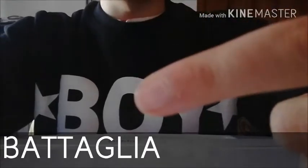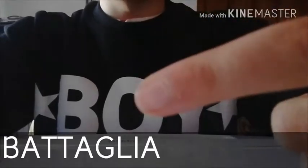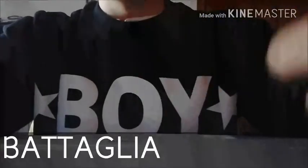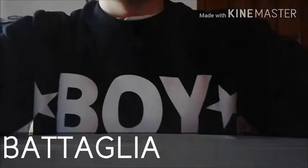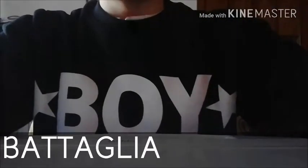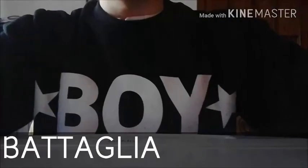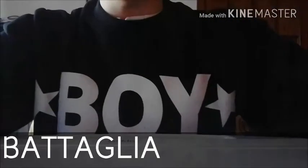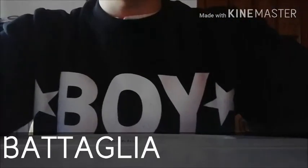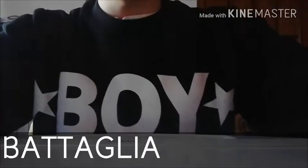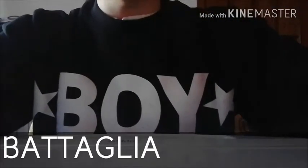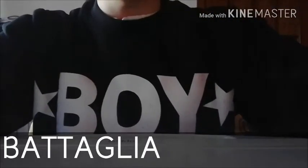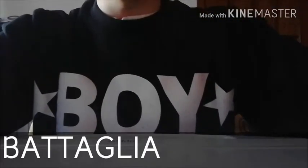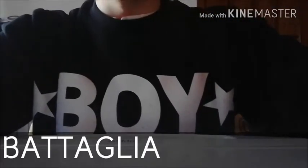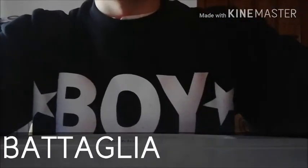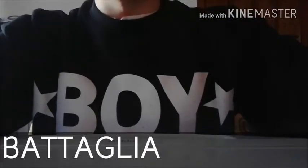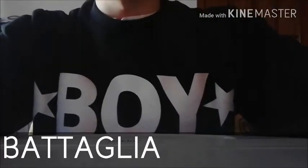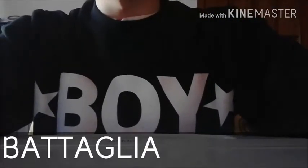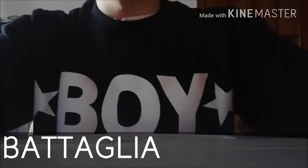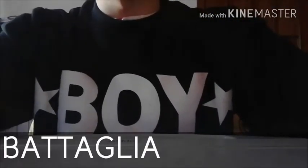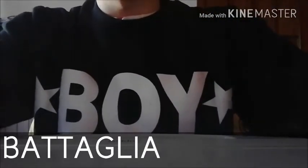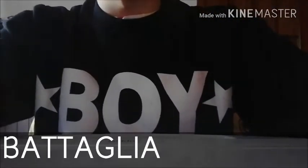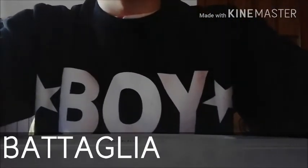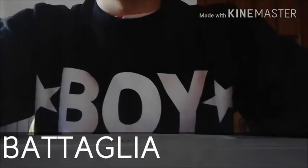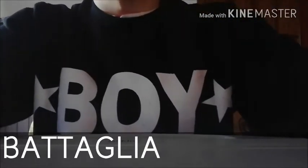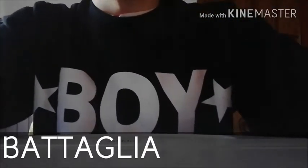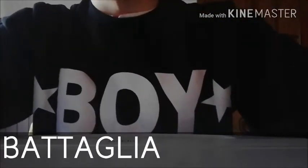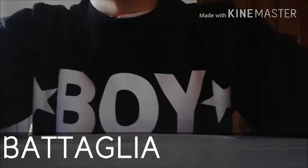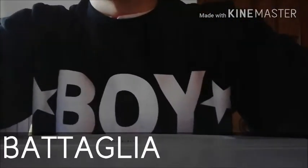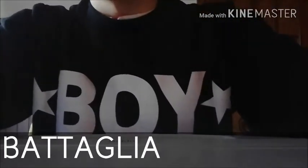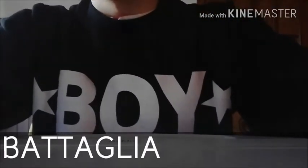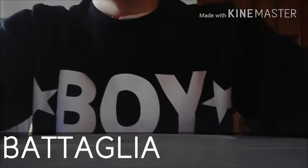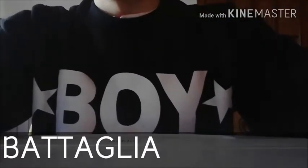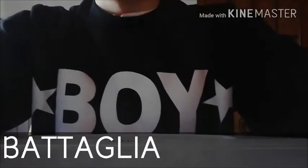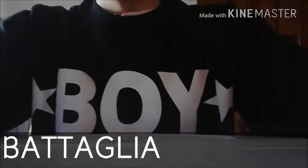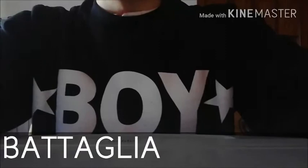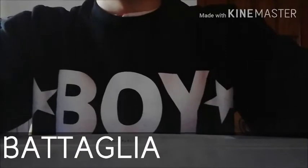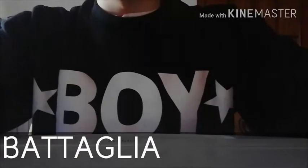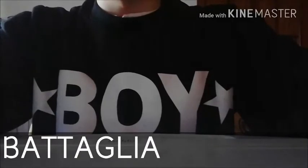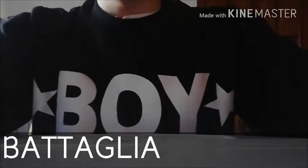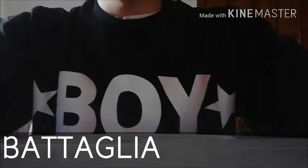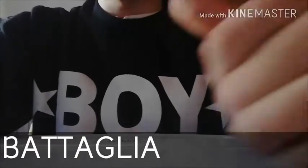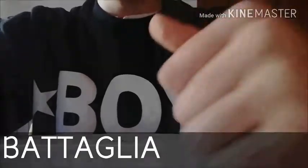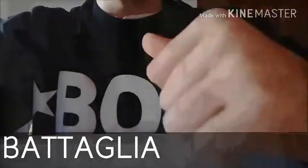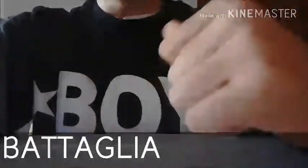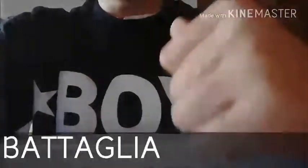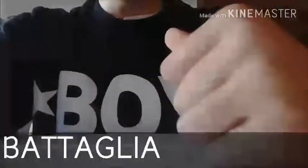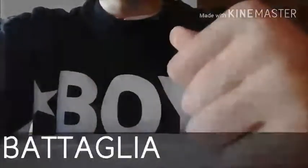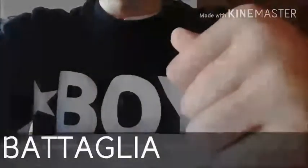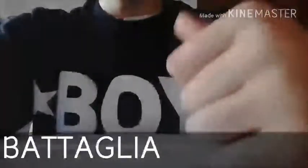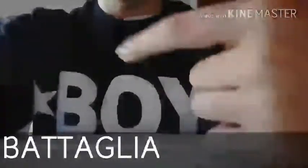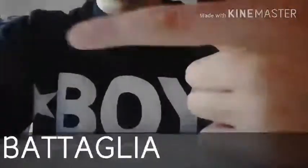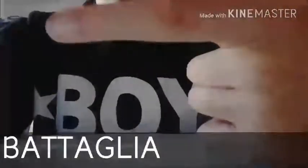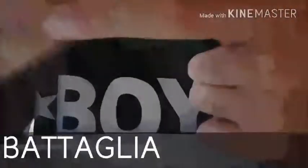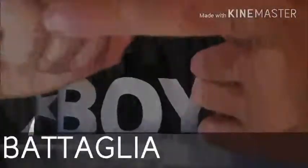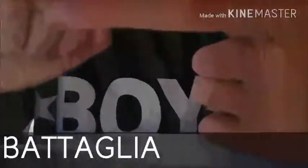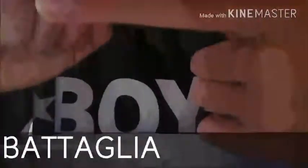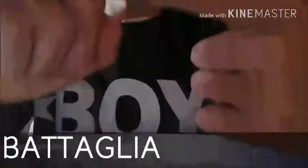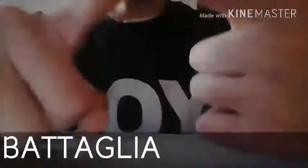parliamo ad esempio la seconda guerra mondiale la battaglia di stalingrado l in grado